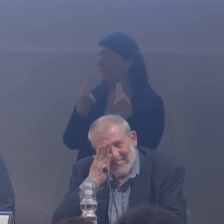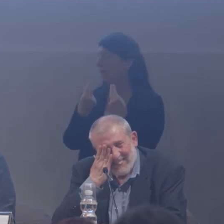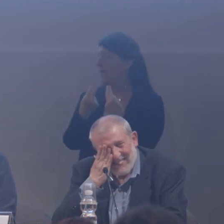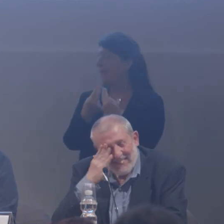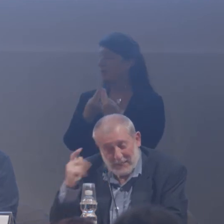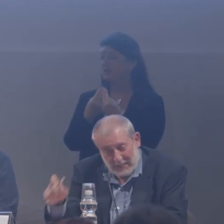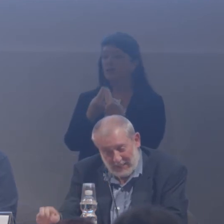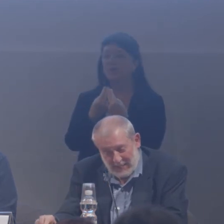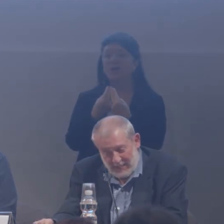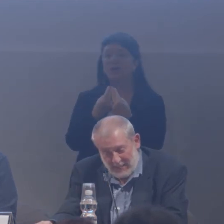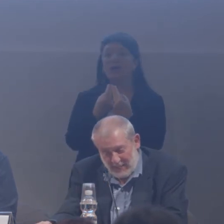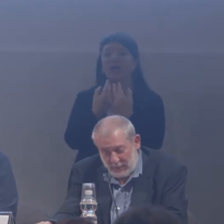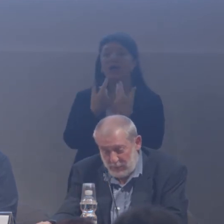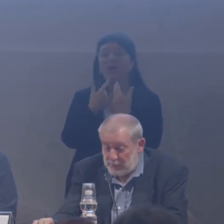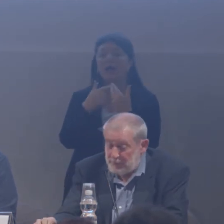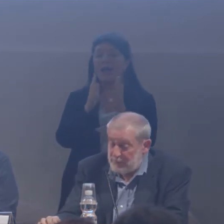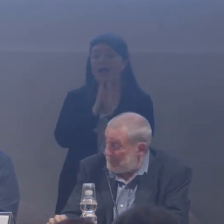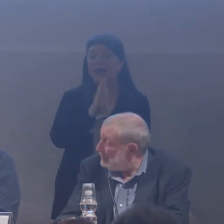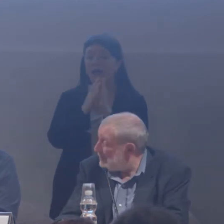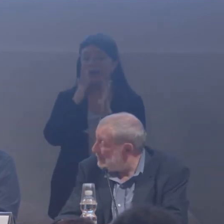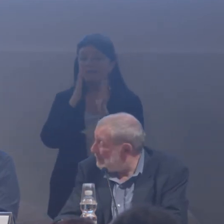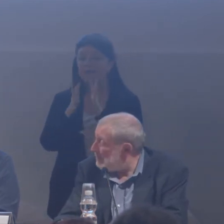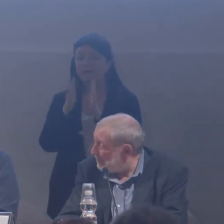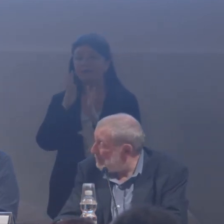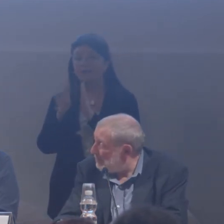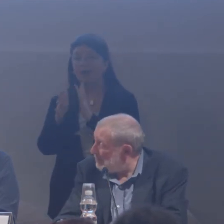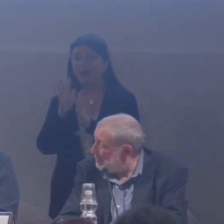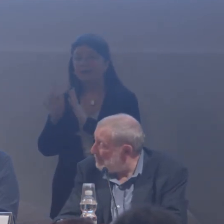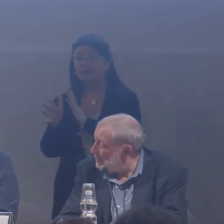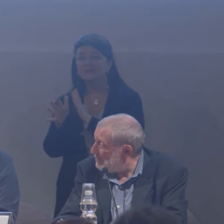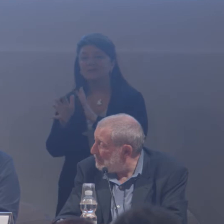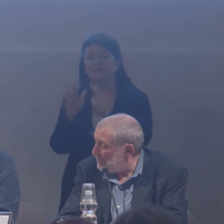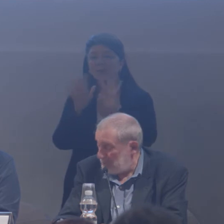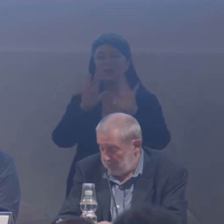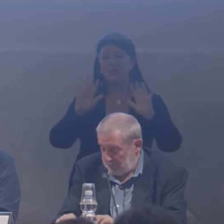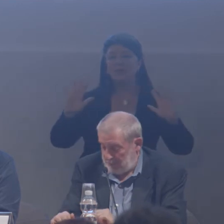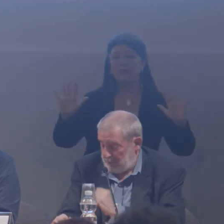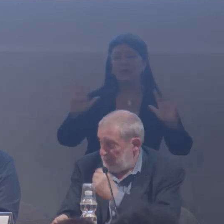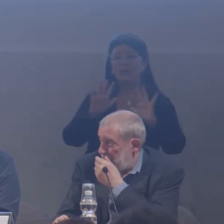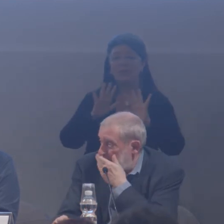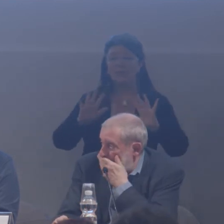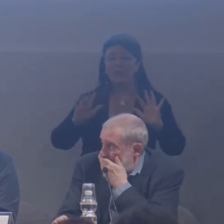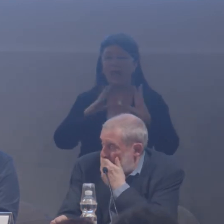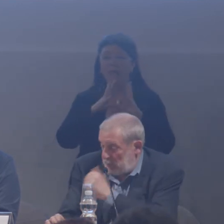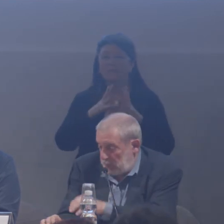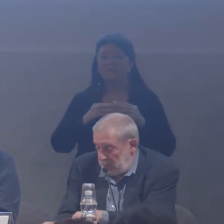Sangue, fantasmi, ecco, non soltanto fantasmi materializzati come